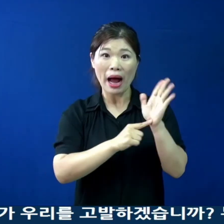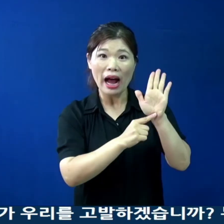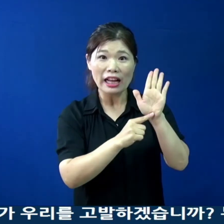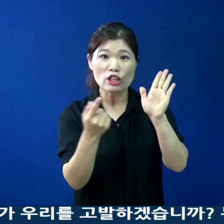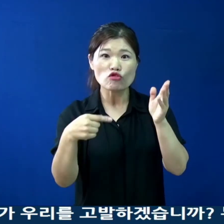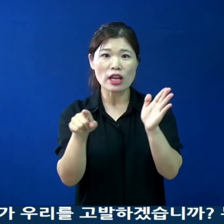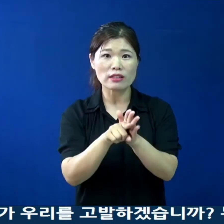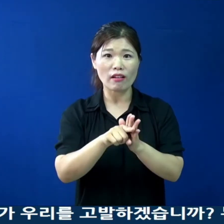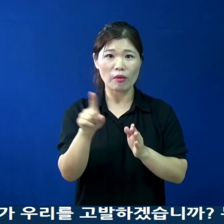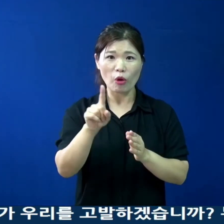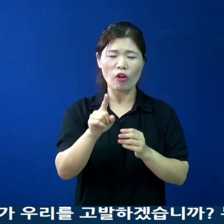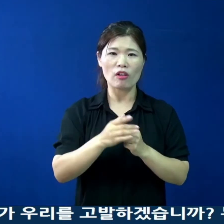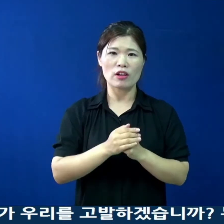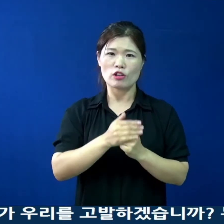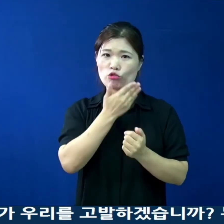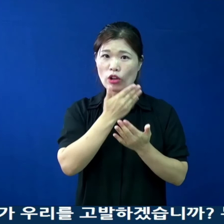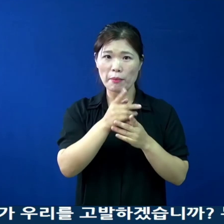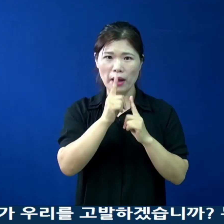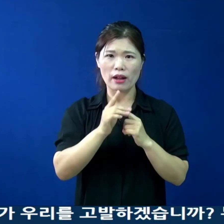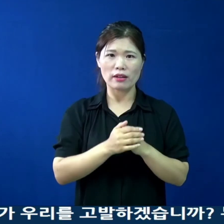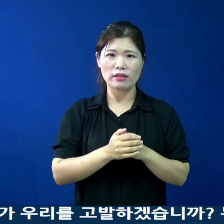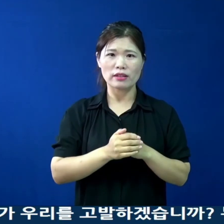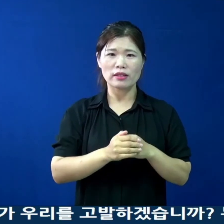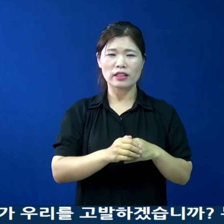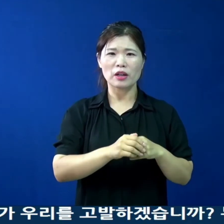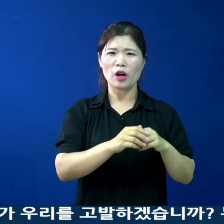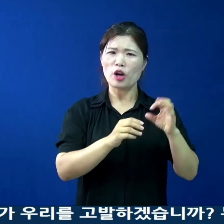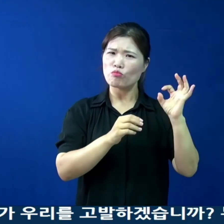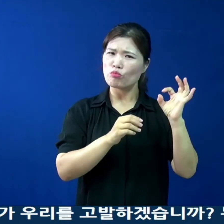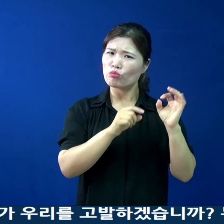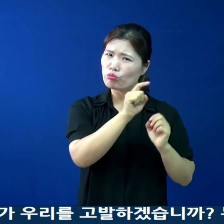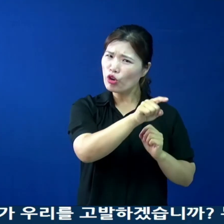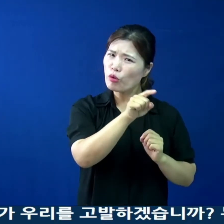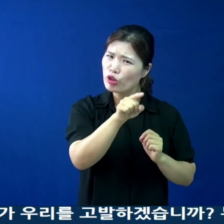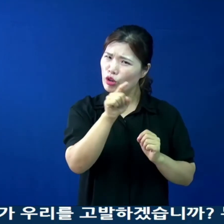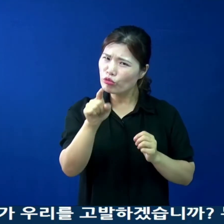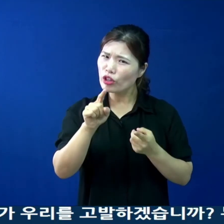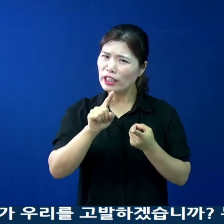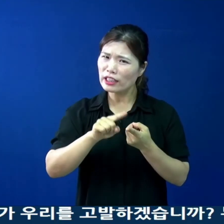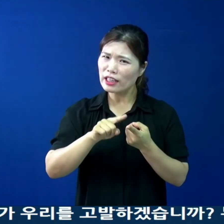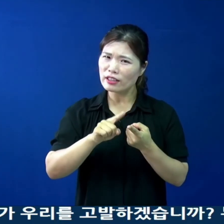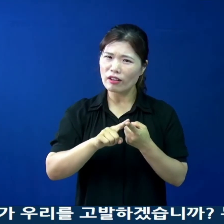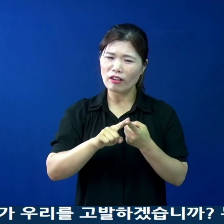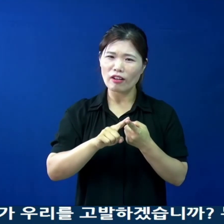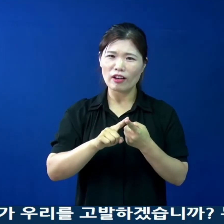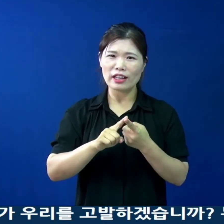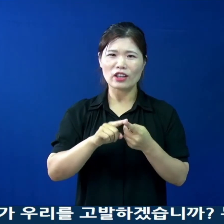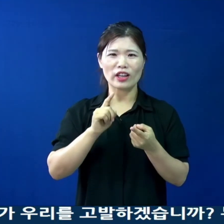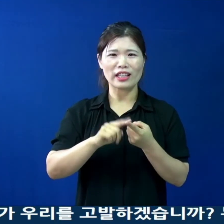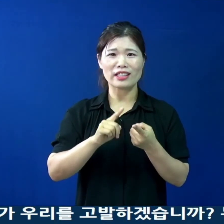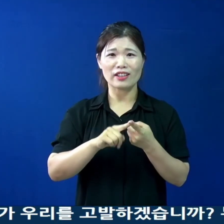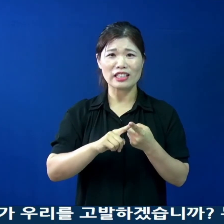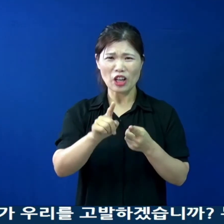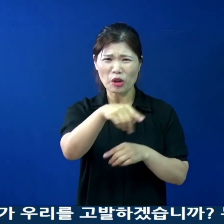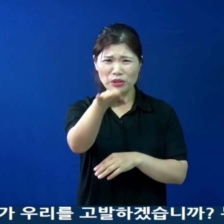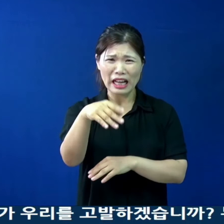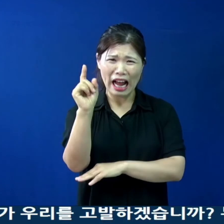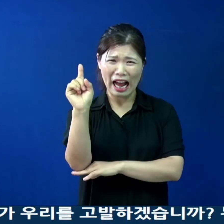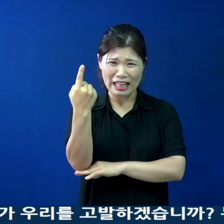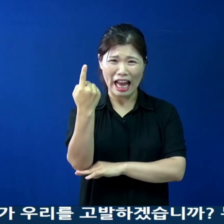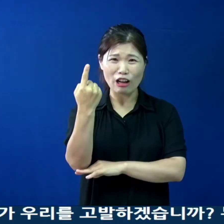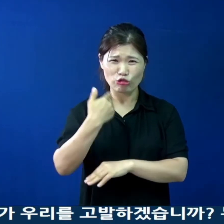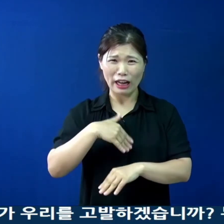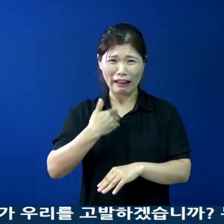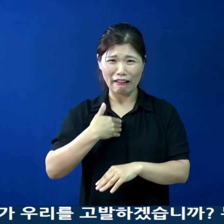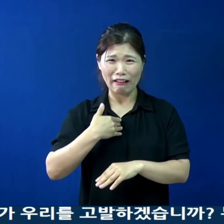무엇이라 쓰고 무엇이라 읽는다는 기법이 있습니다. 이게 야구에 보면 이종범 선수라는 은퇴 선수가 있는데